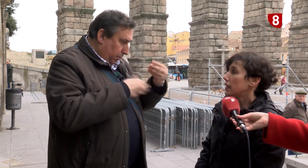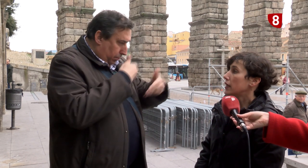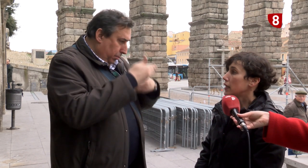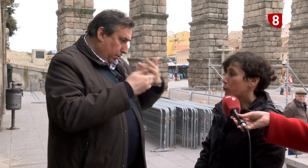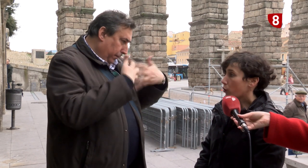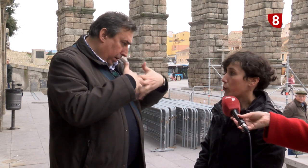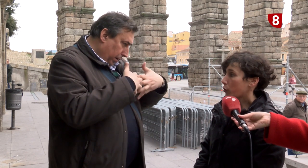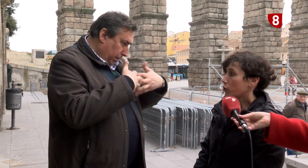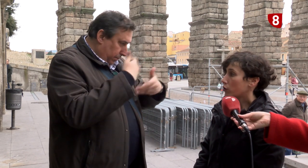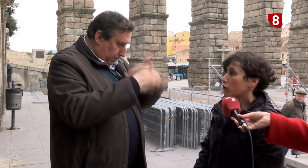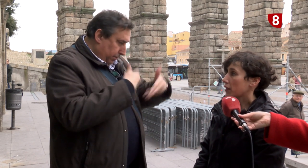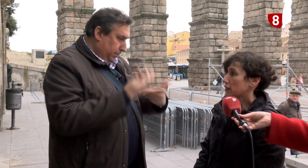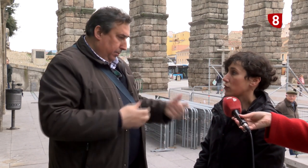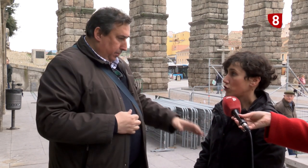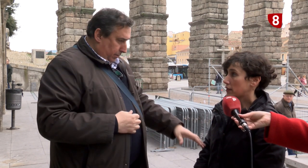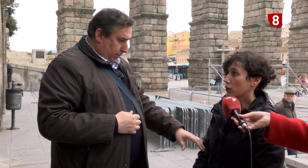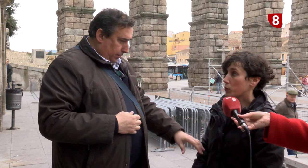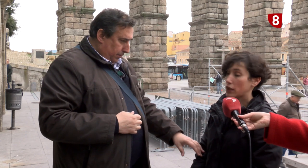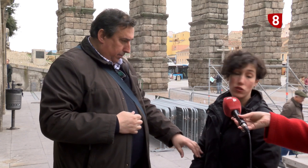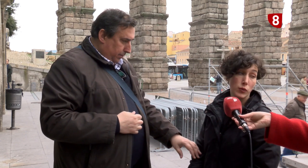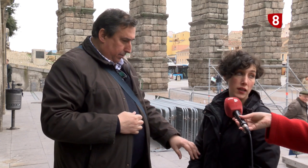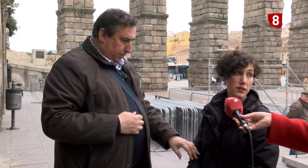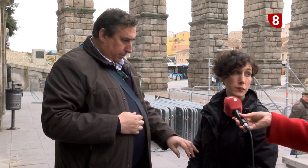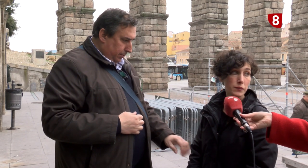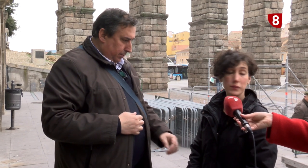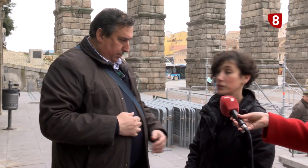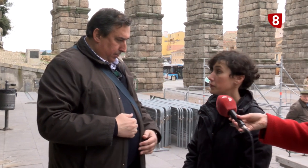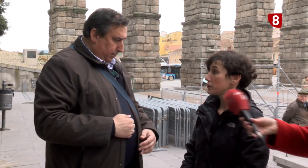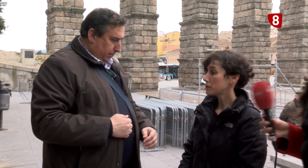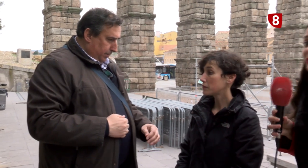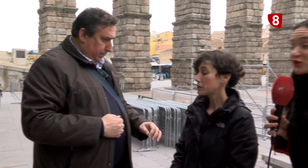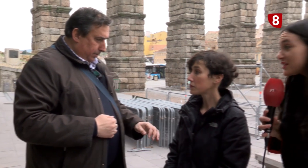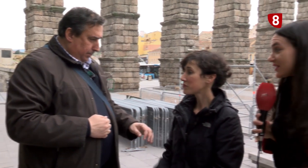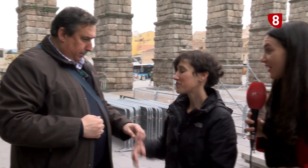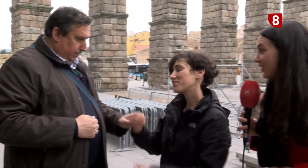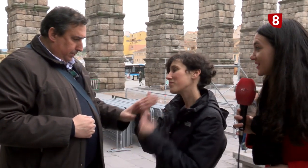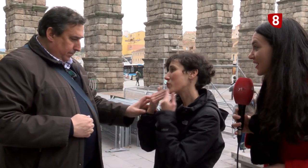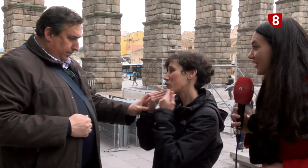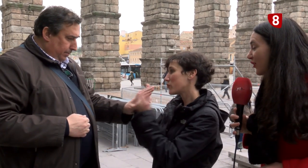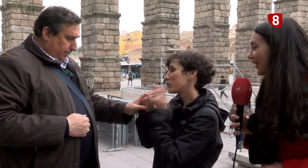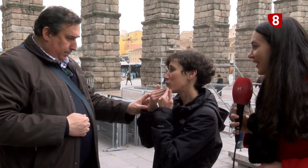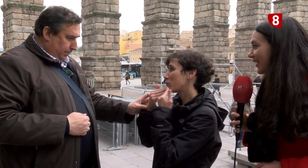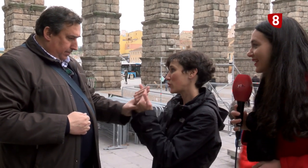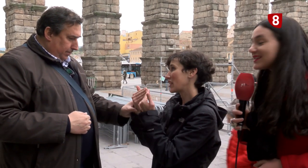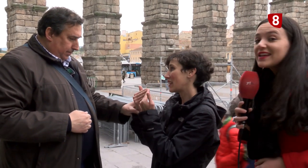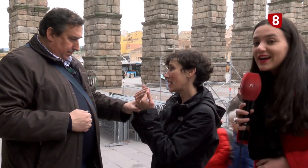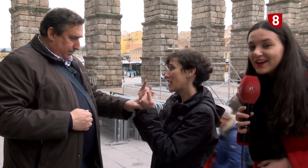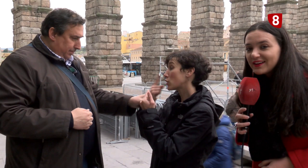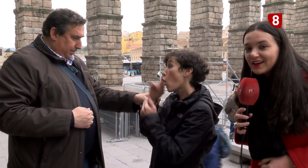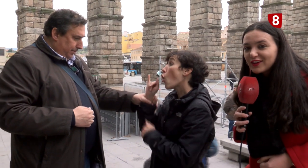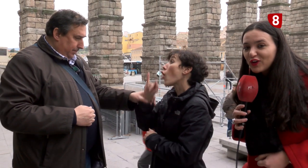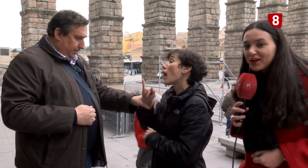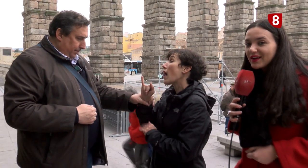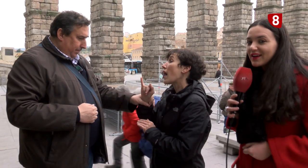y poco a poco gracias a esto sí que se han ido eliminando esas barreras pues muchísimas gracias y ojalá que siga